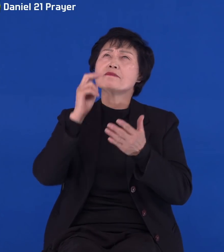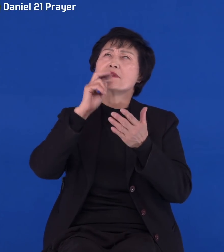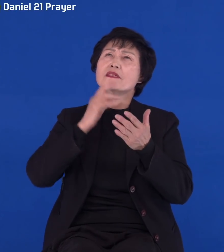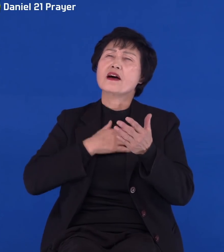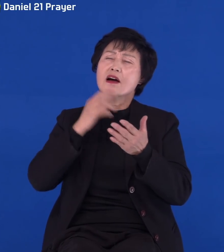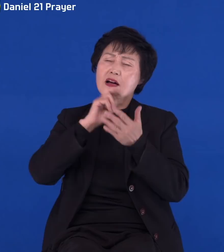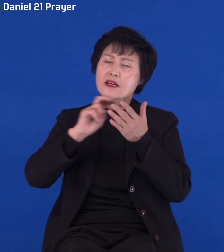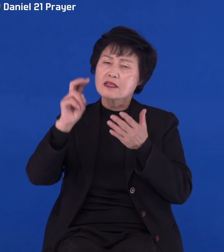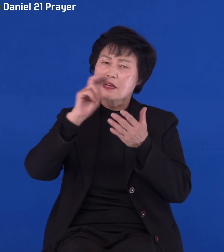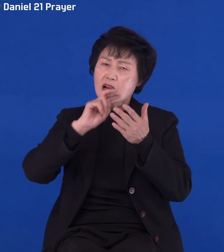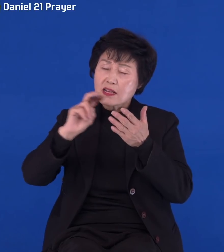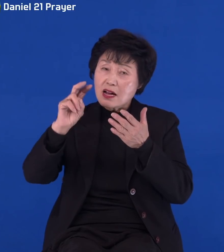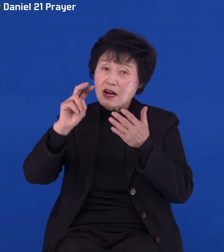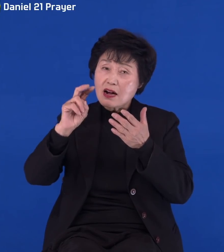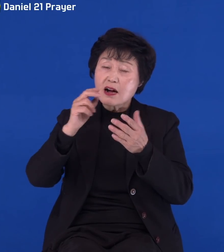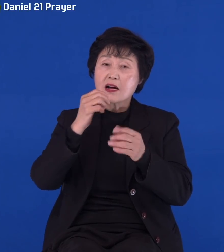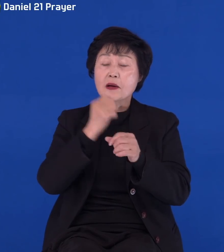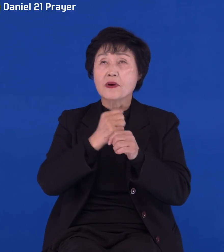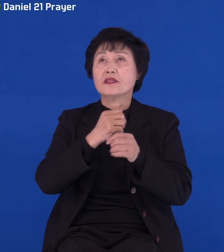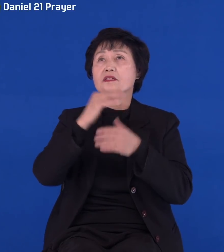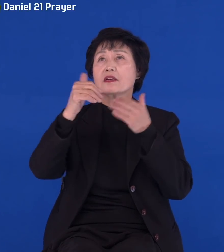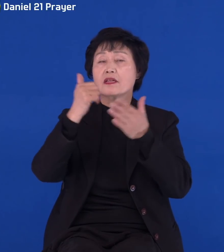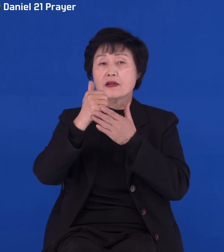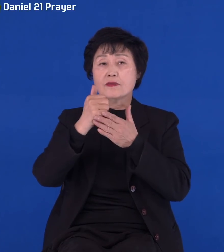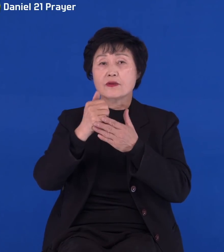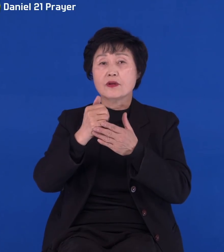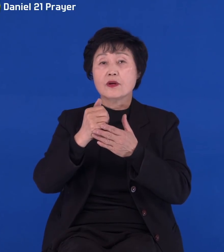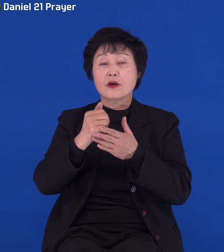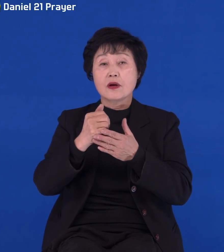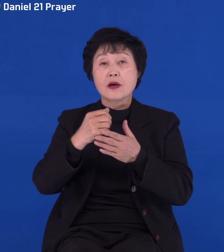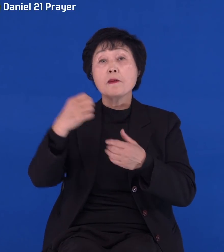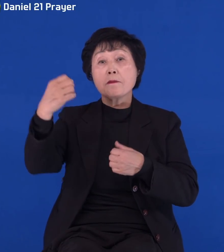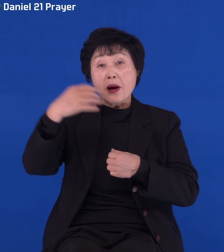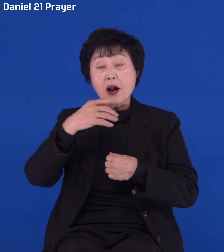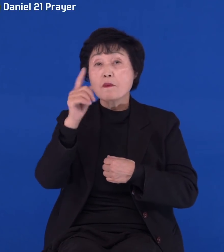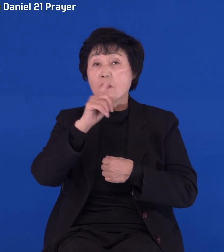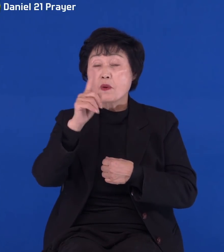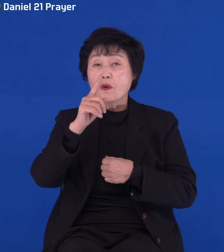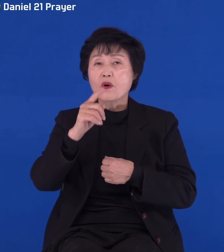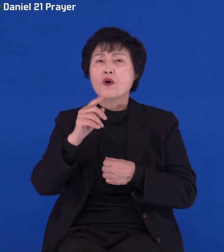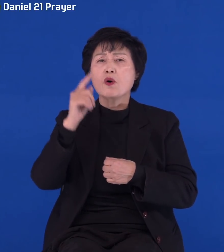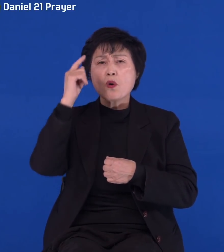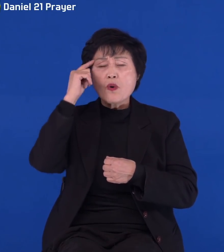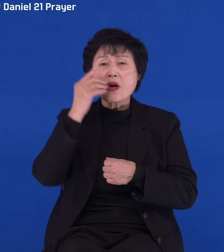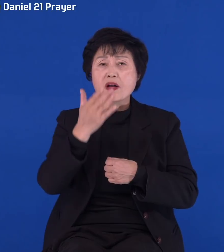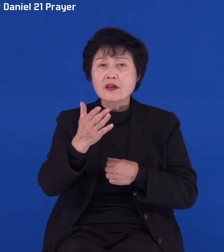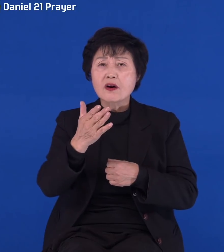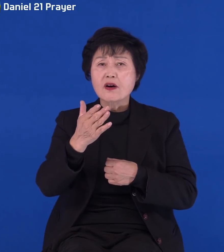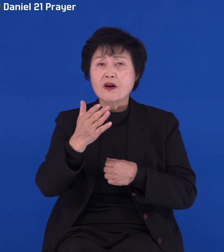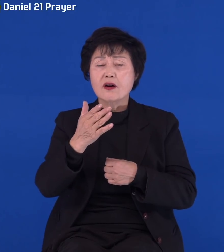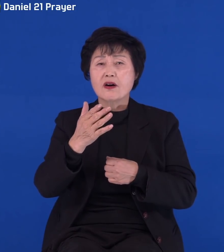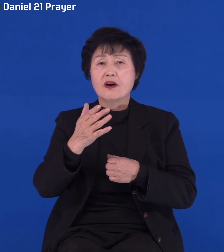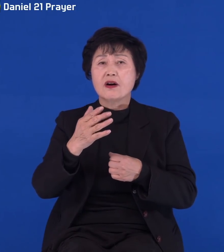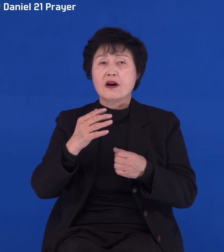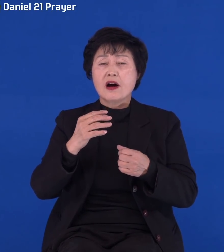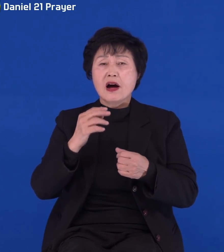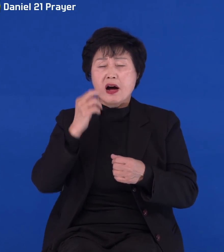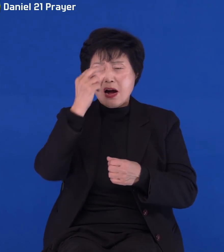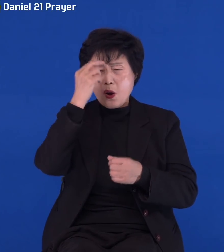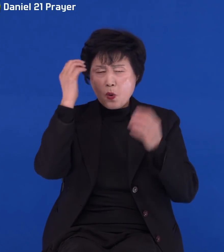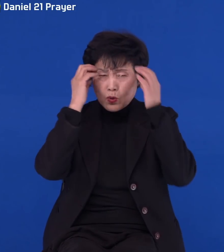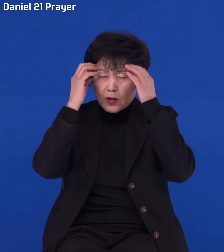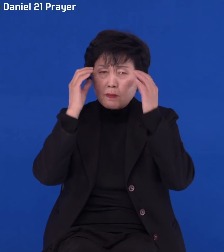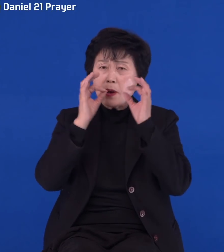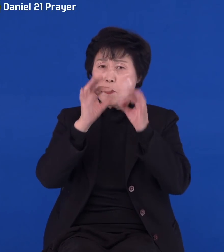너는 문제를 보니? 나는 너의 하나님이야. 너희 어머니의 인생을 기억해봐. 가장 극심한 고난 가운데 뭘 했지?